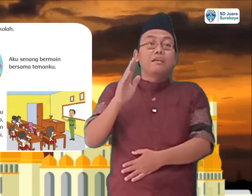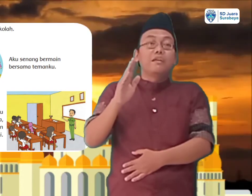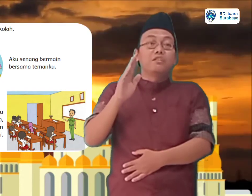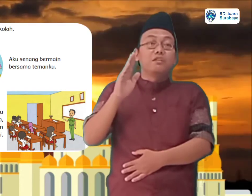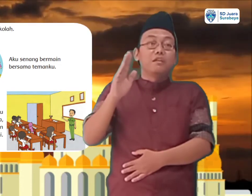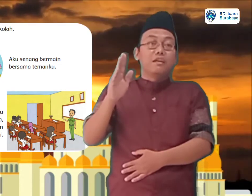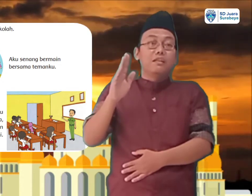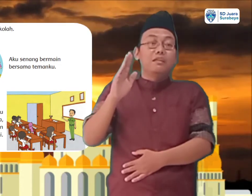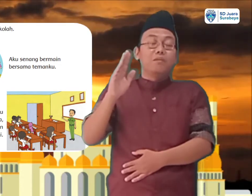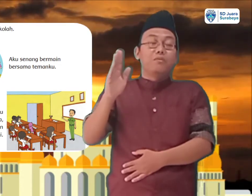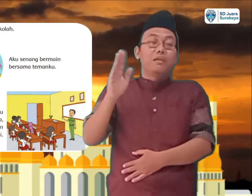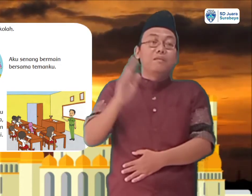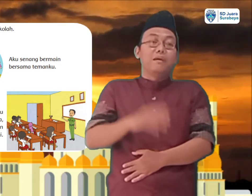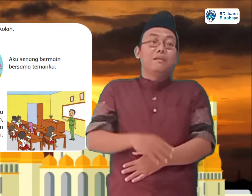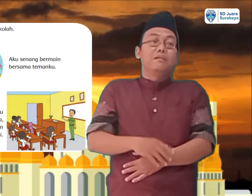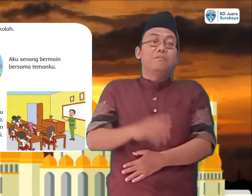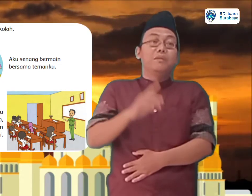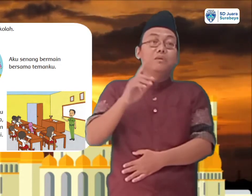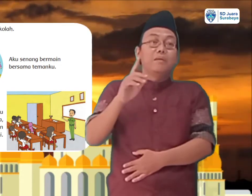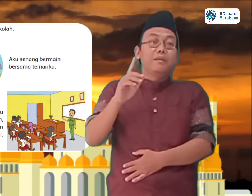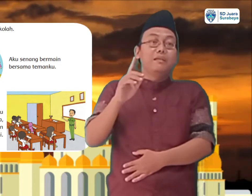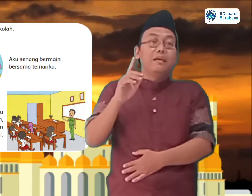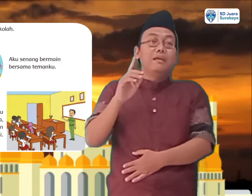ingin sendirian tidak punya teman. Betul apa tidak?